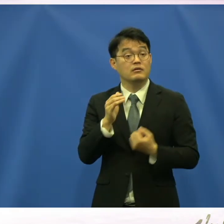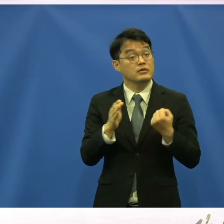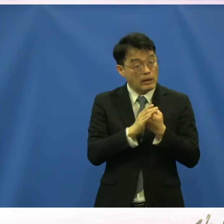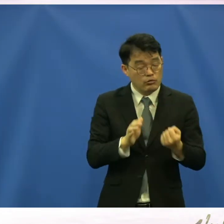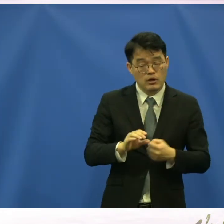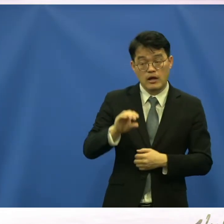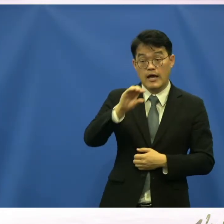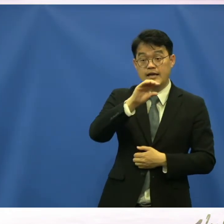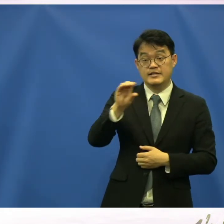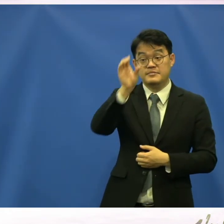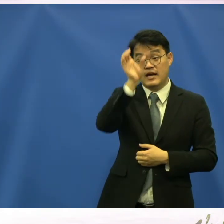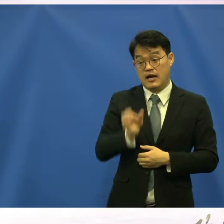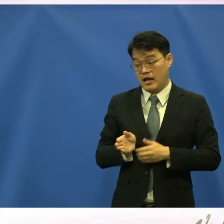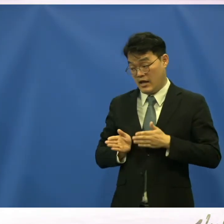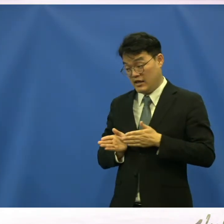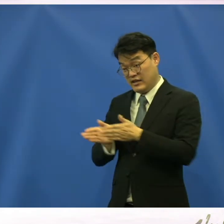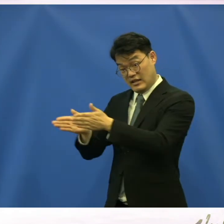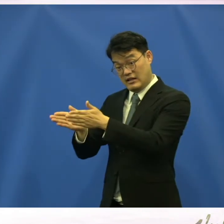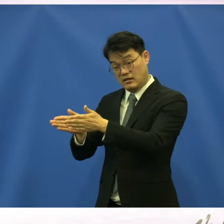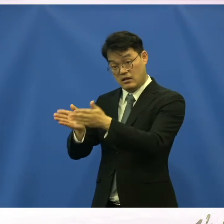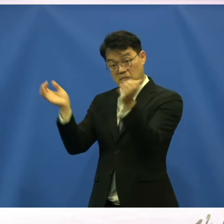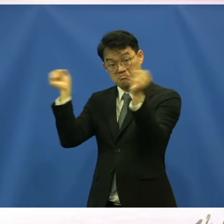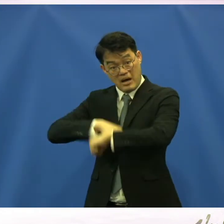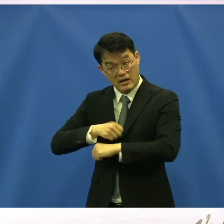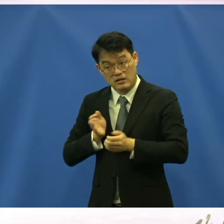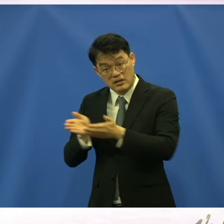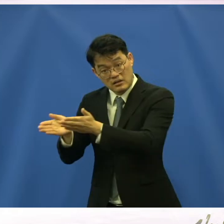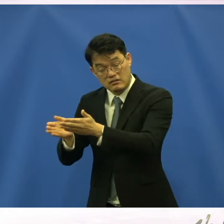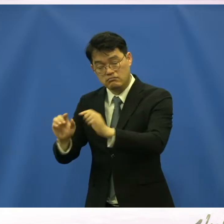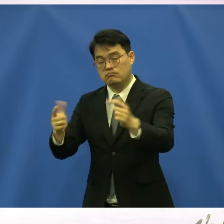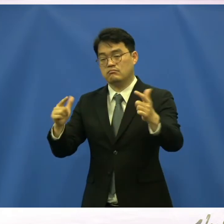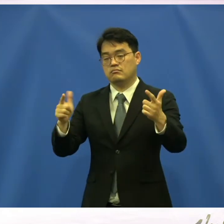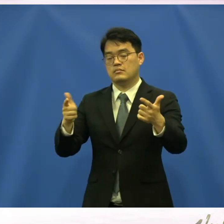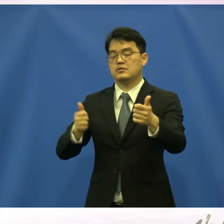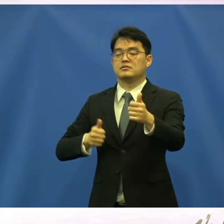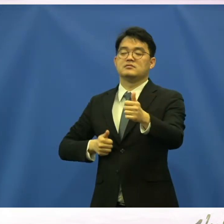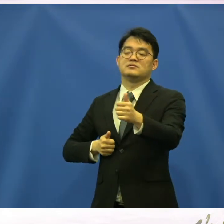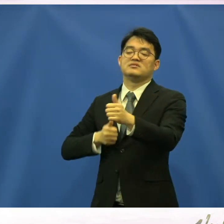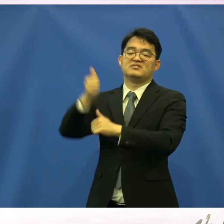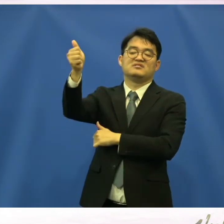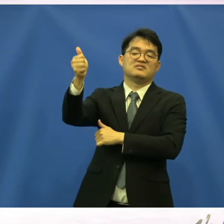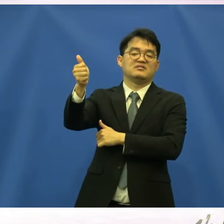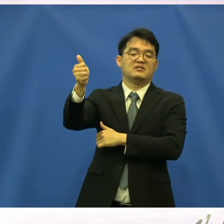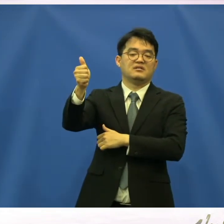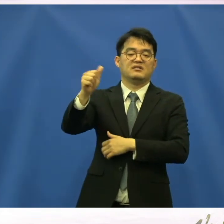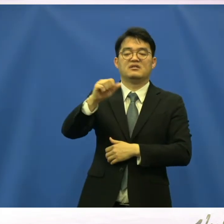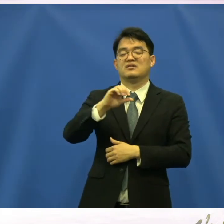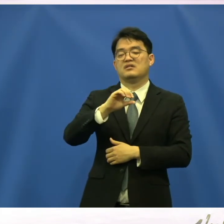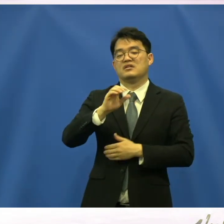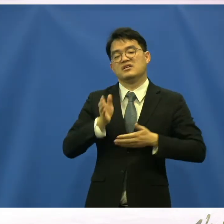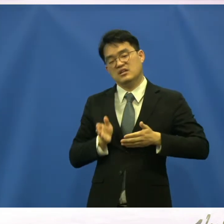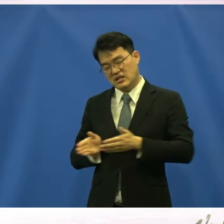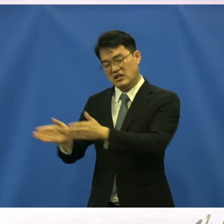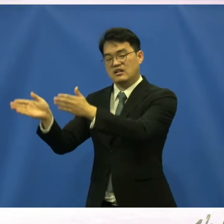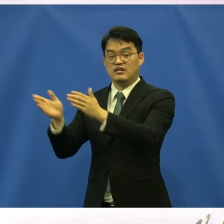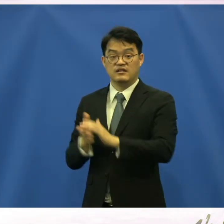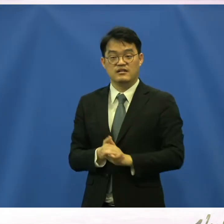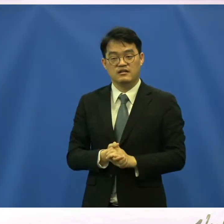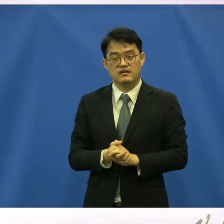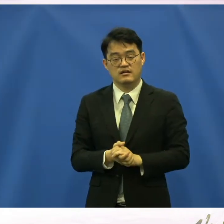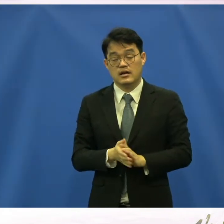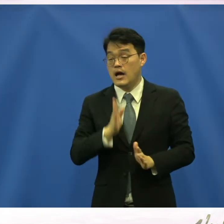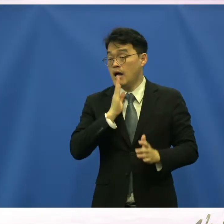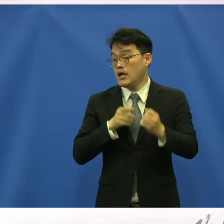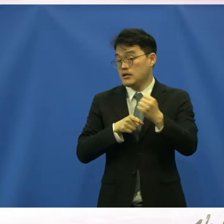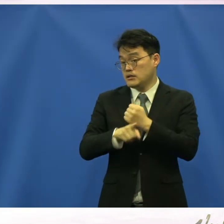여러분 우리가 똑똑해야 잘 사는 게 아닙니다. 진리를 알고 진리를 따라 사는 법을 안 배우면